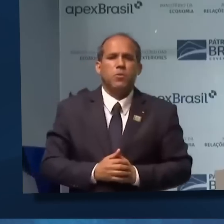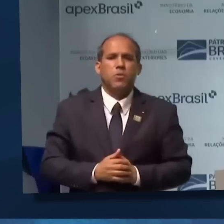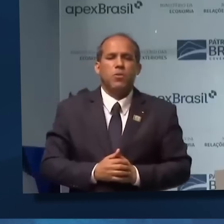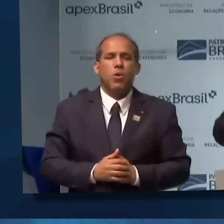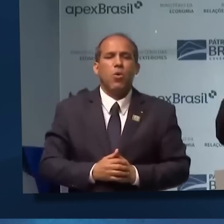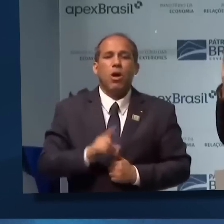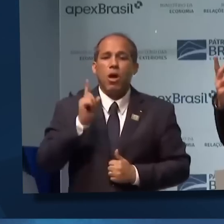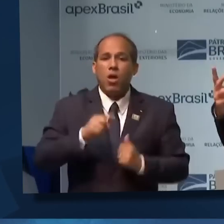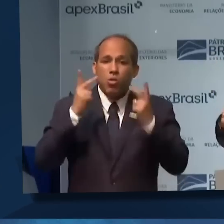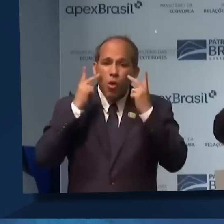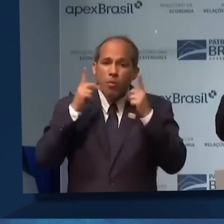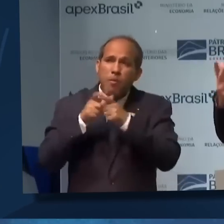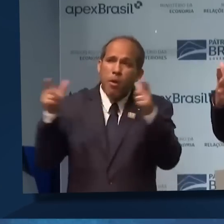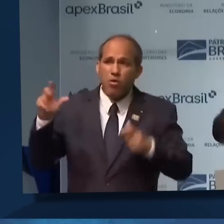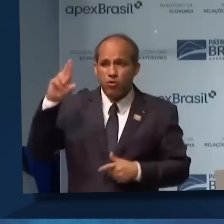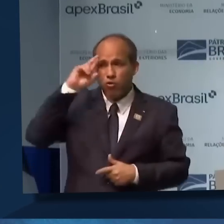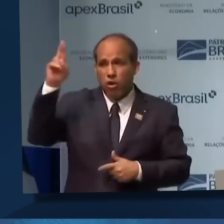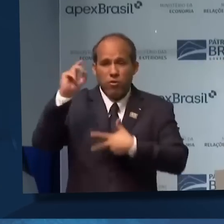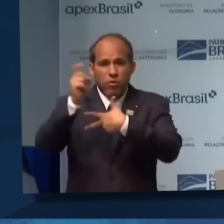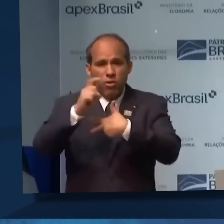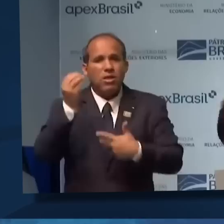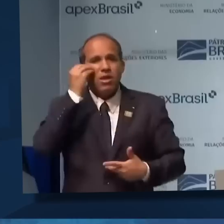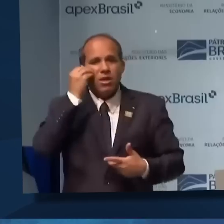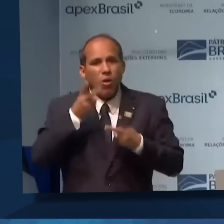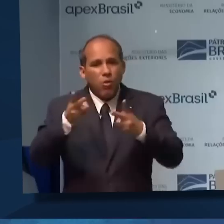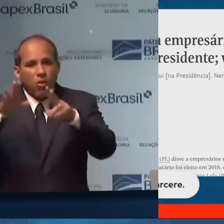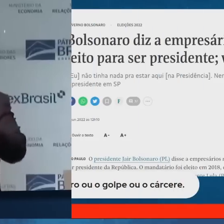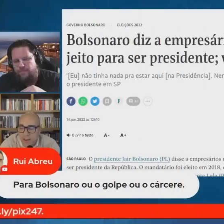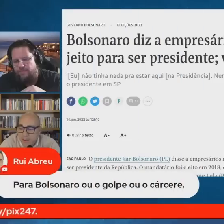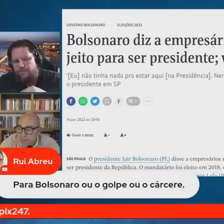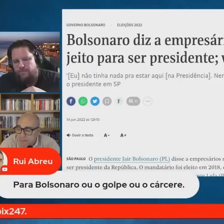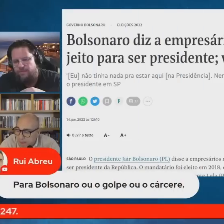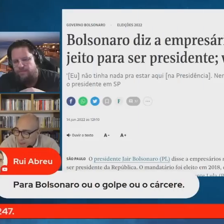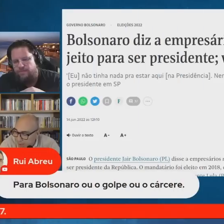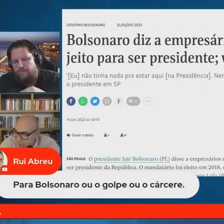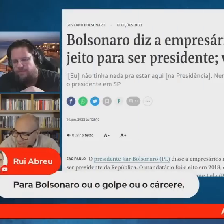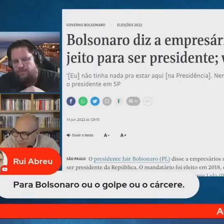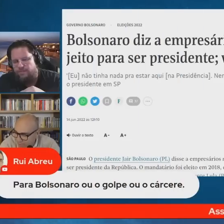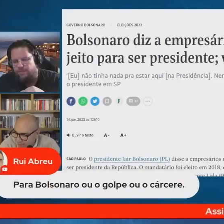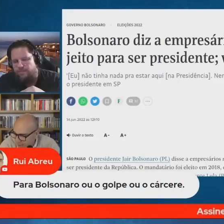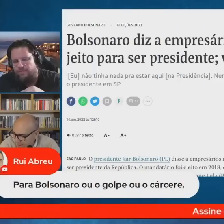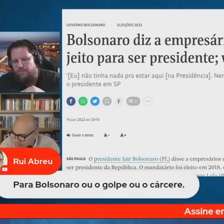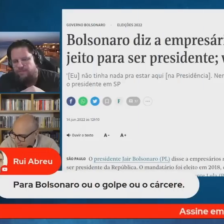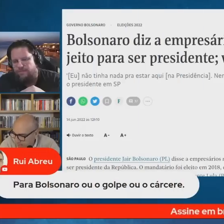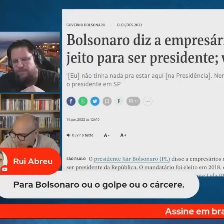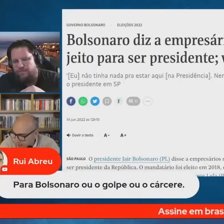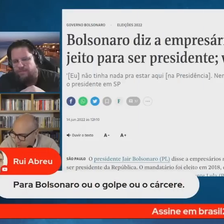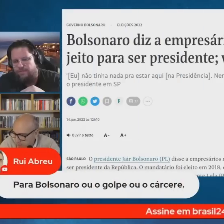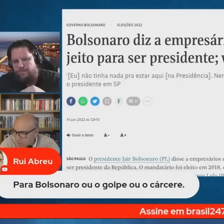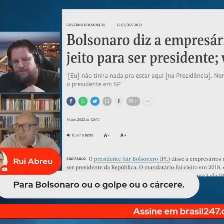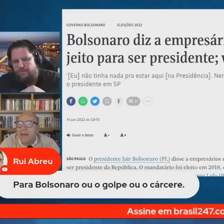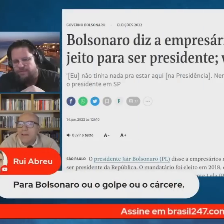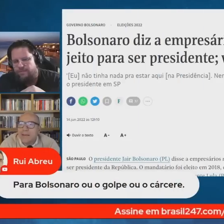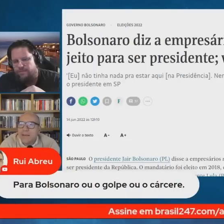O normal era um chefe de executivo conspirar para permanecer no poder, e não o contrário. Com essa fala aqui, eu